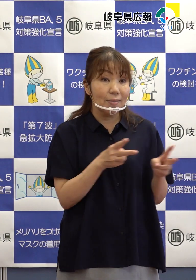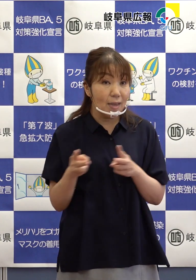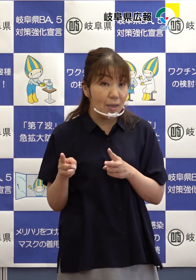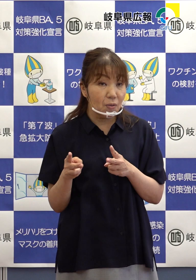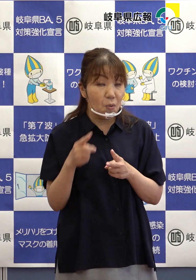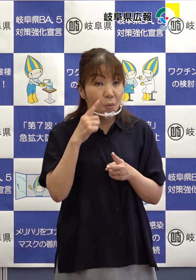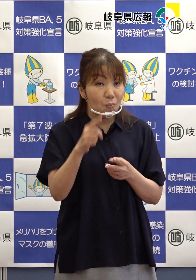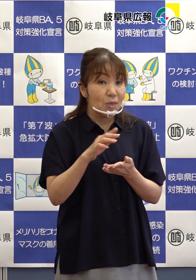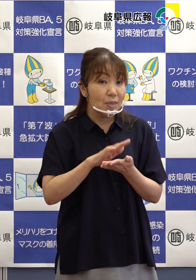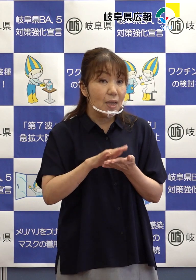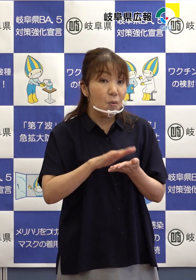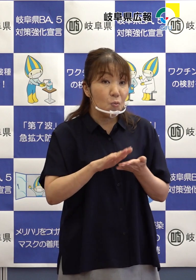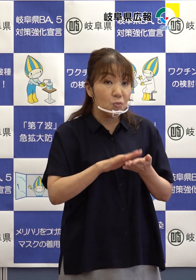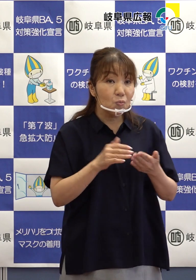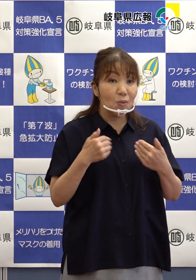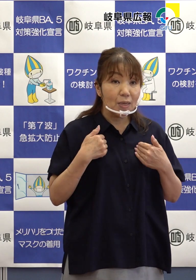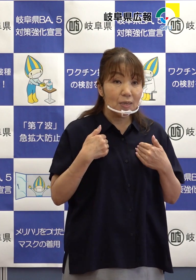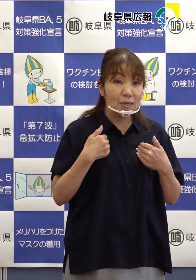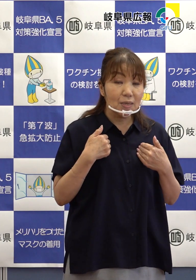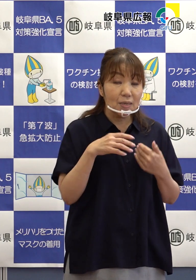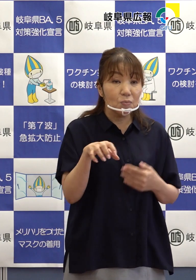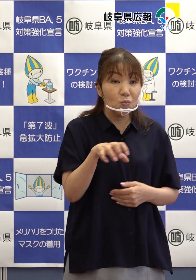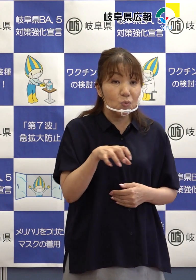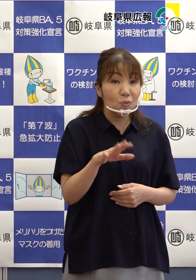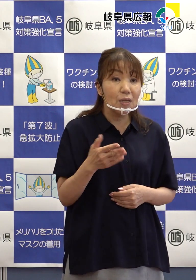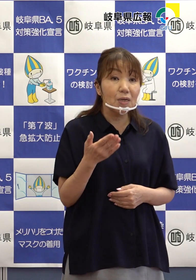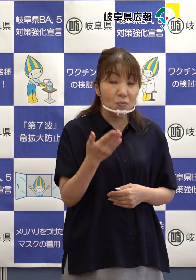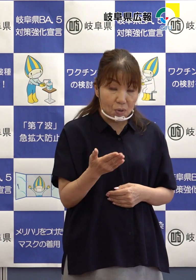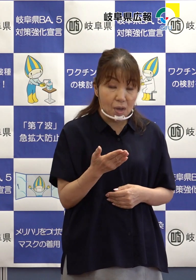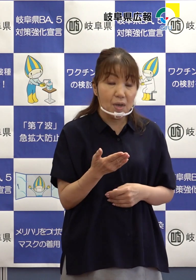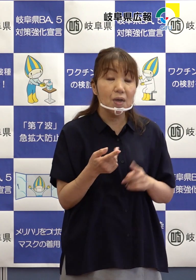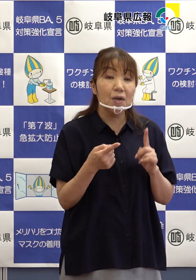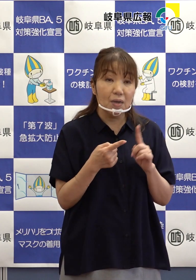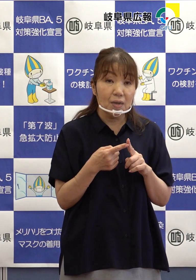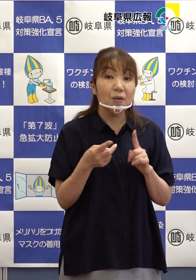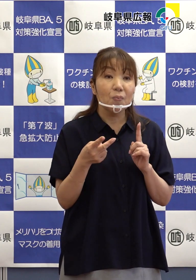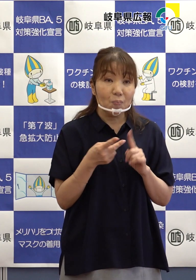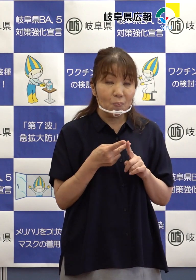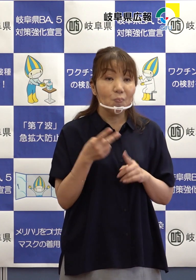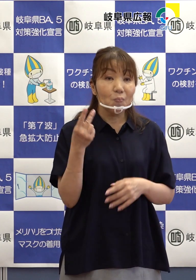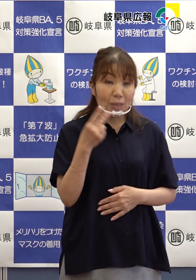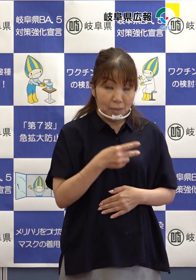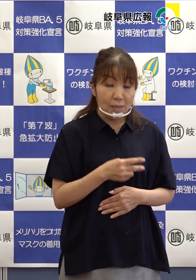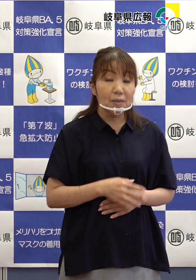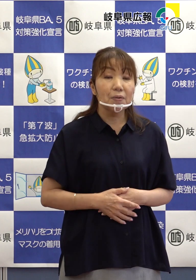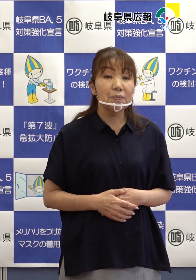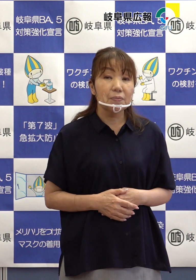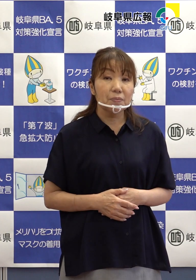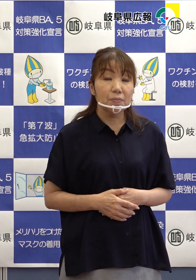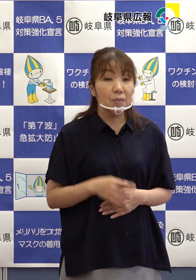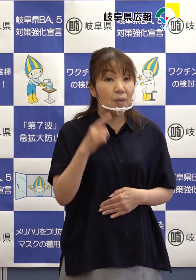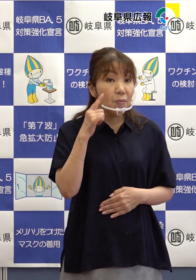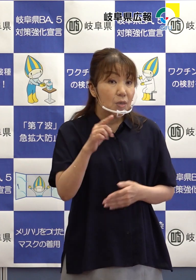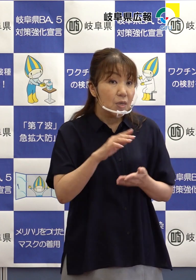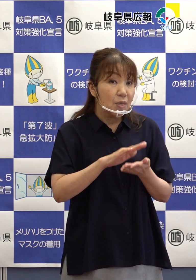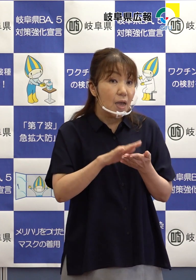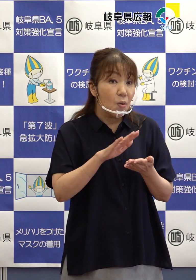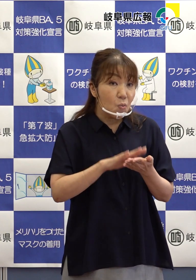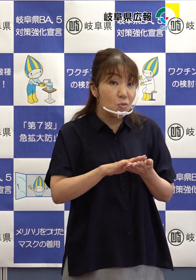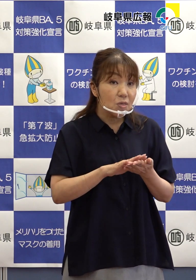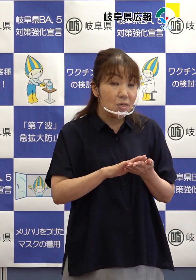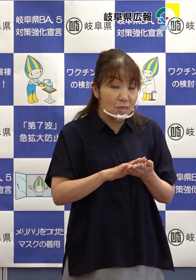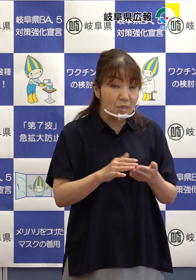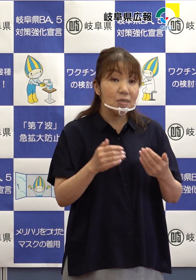見直すべきところはないのかそれ今あの見直しに即した